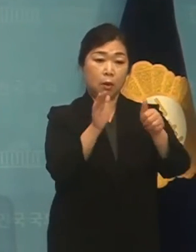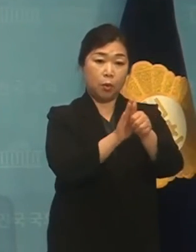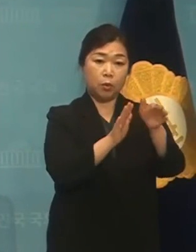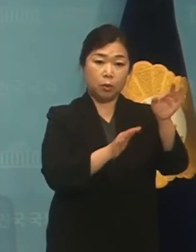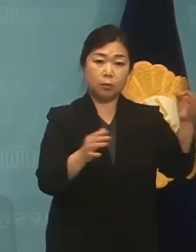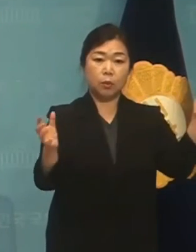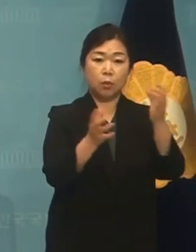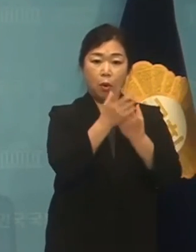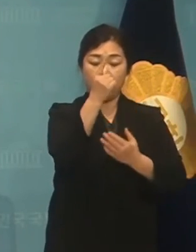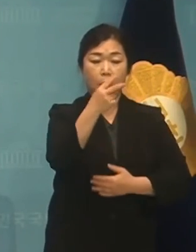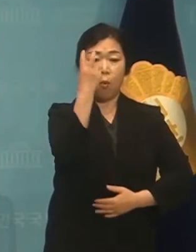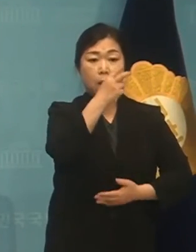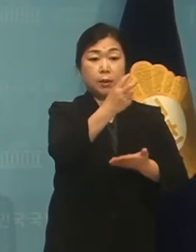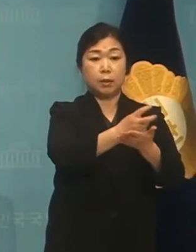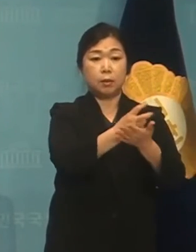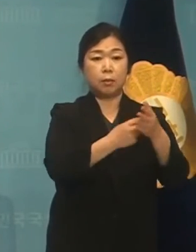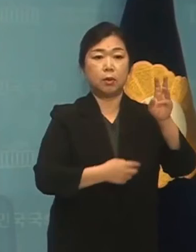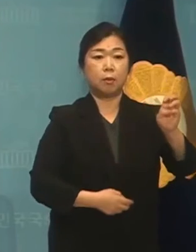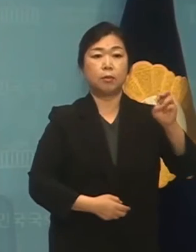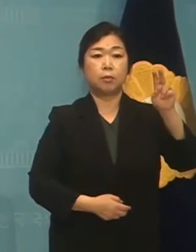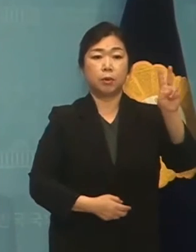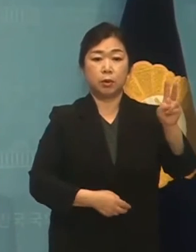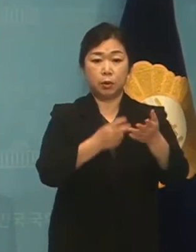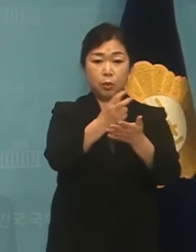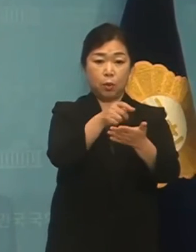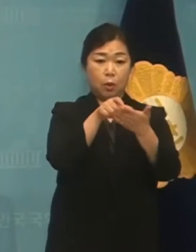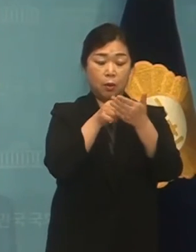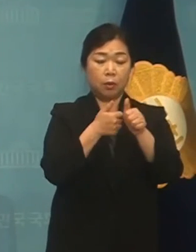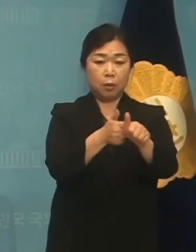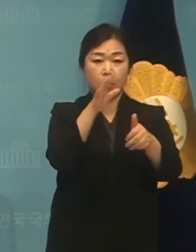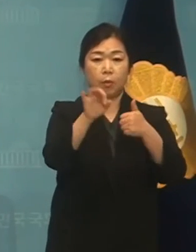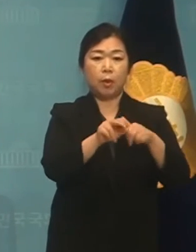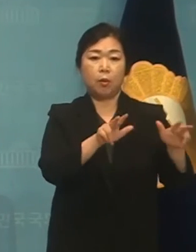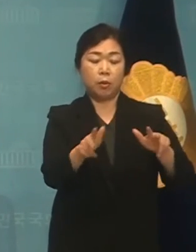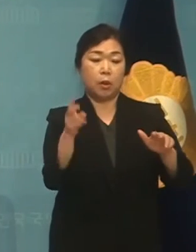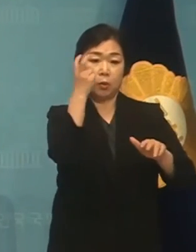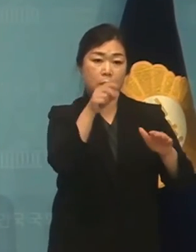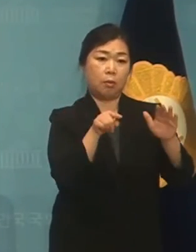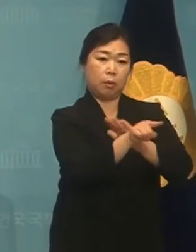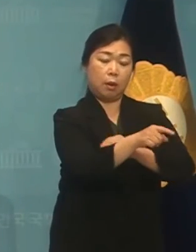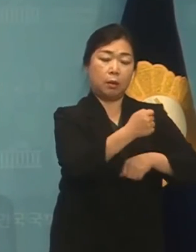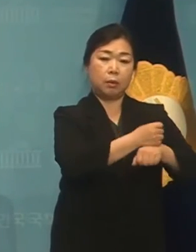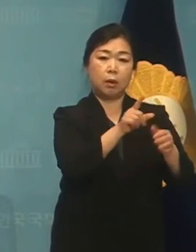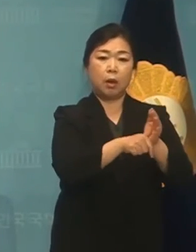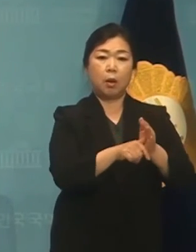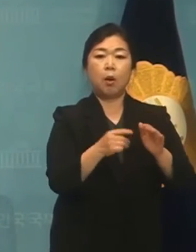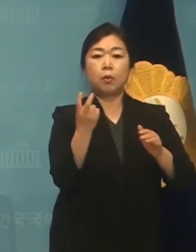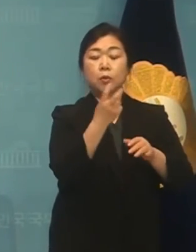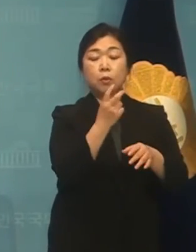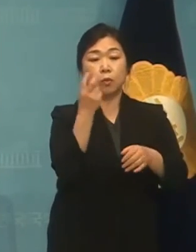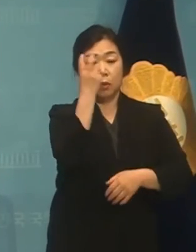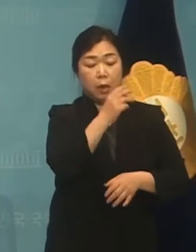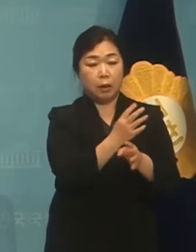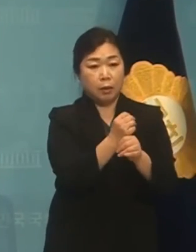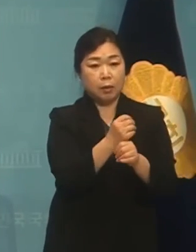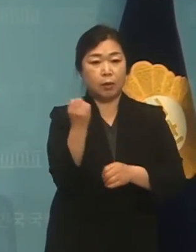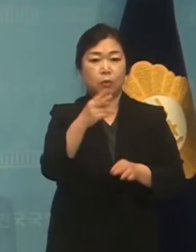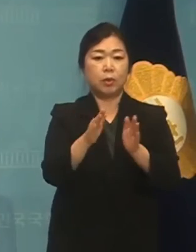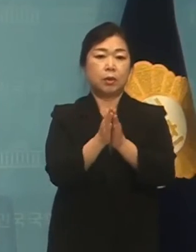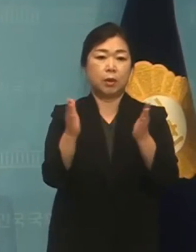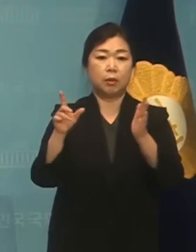국가보조금 통합관리 지침 32조에는 현장 조사 시 조사의 개시와 동시에